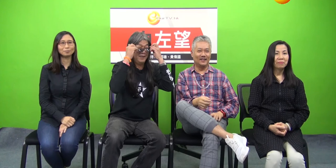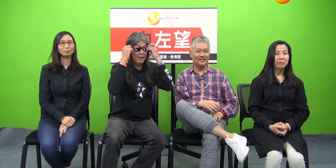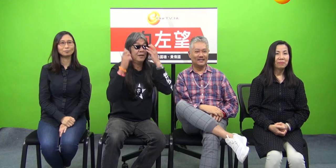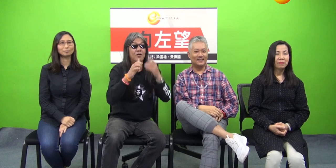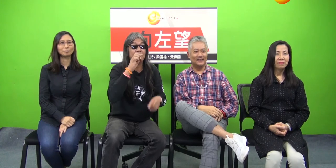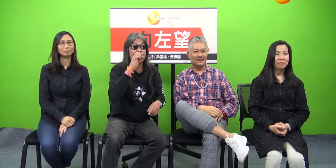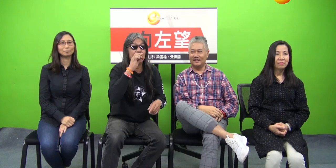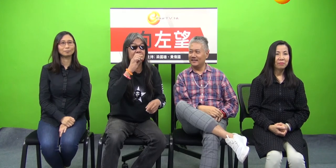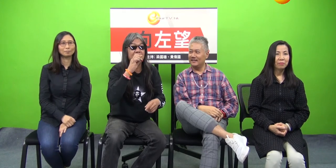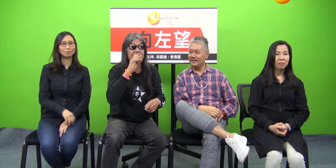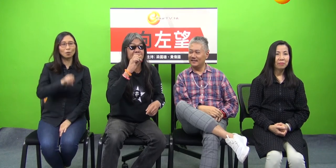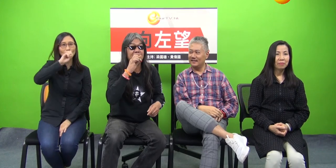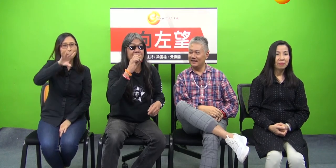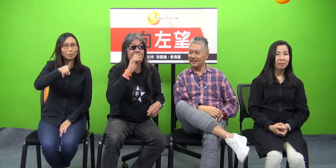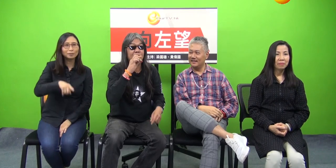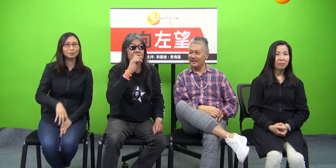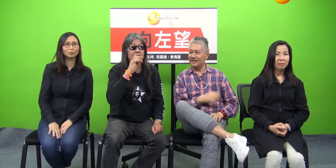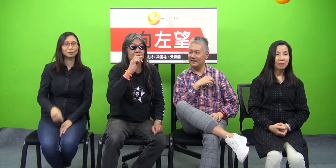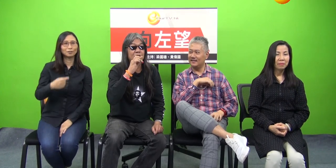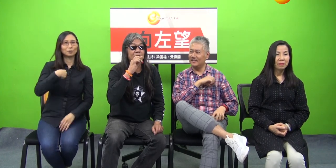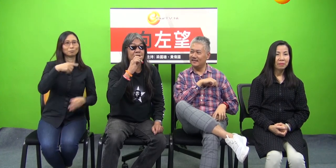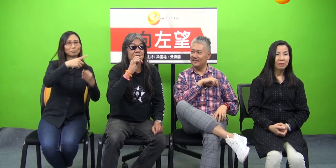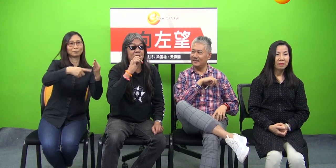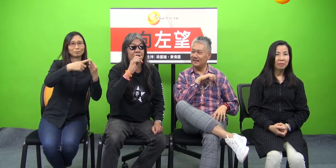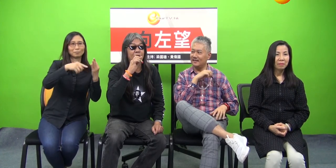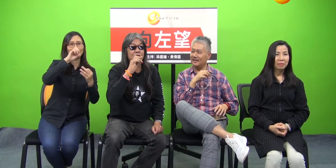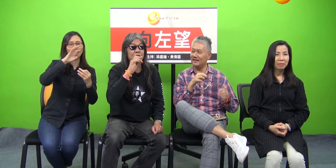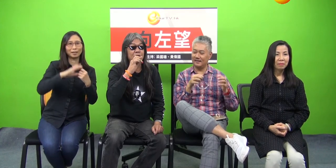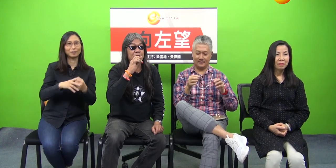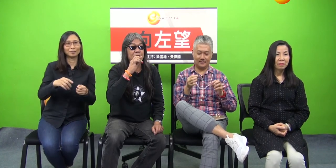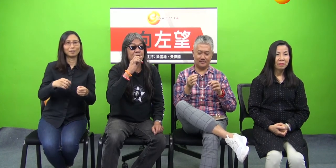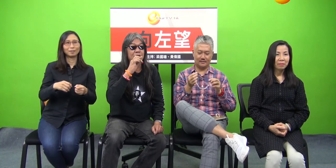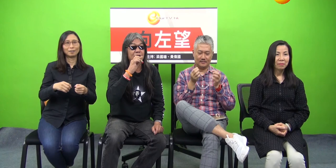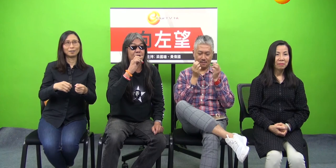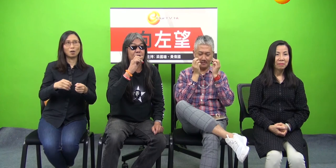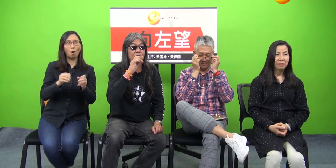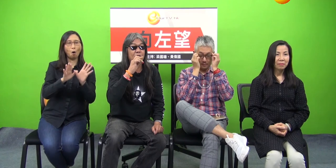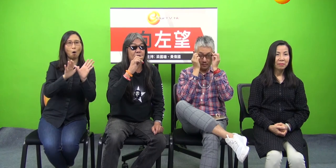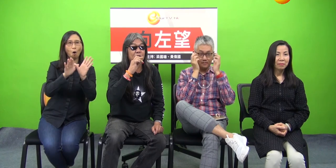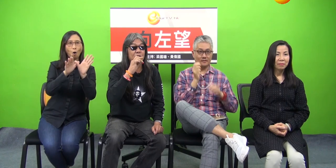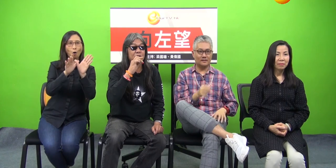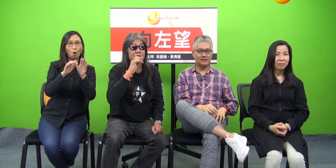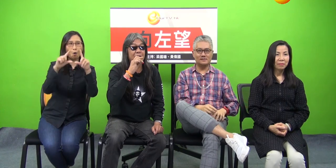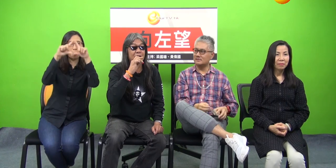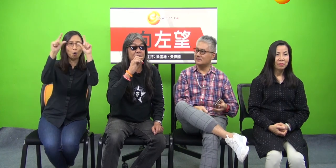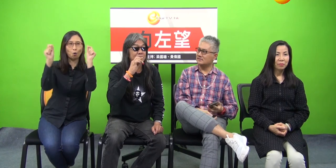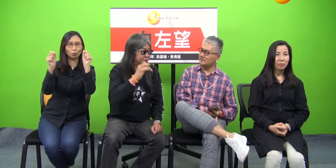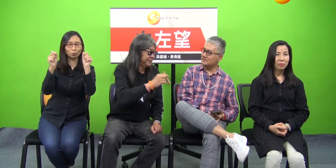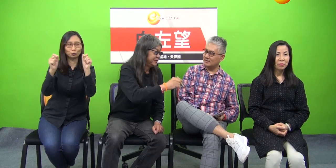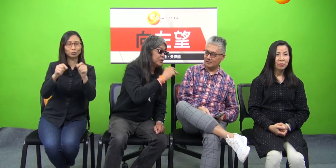好。 我话俾你听啊，我叫做俄月，我叫做俄月郑